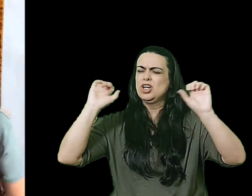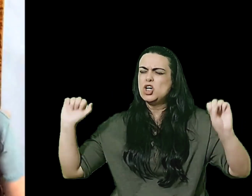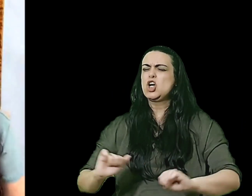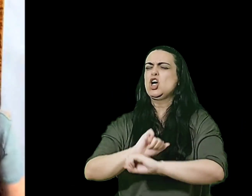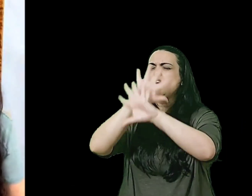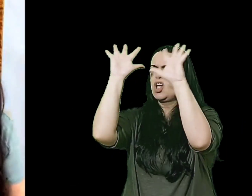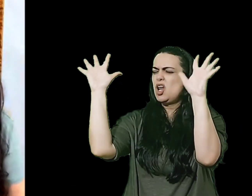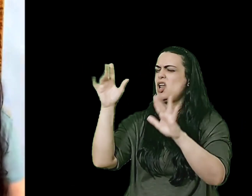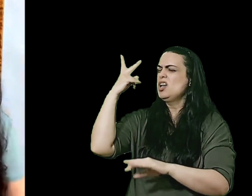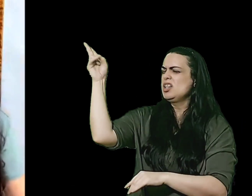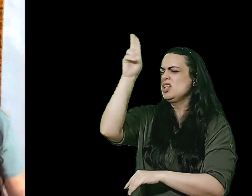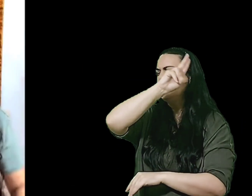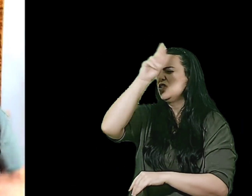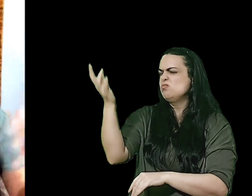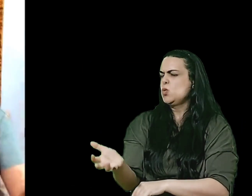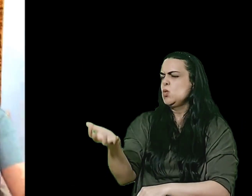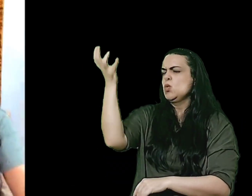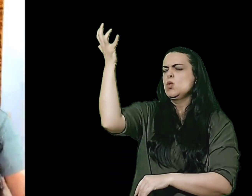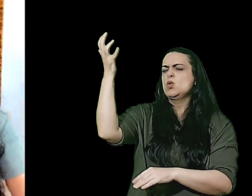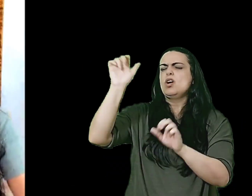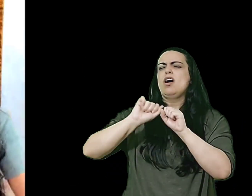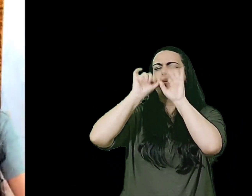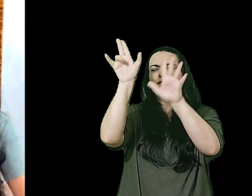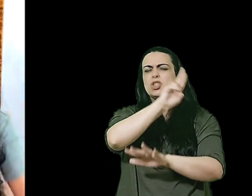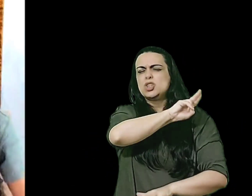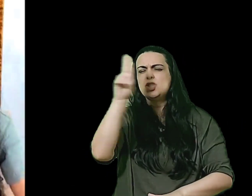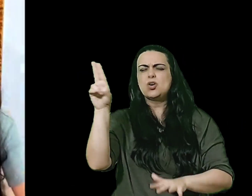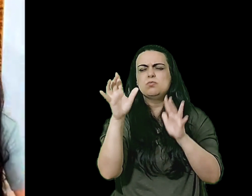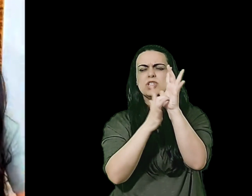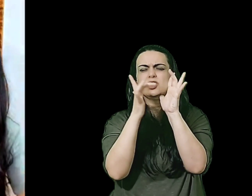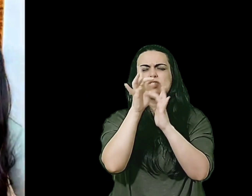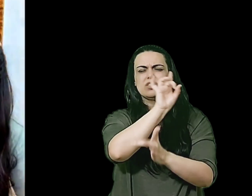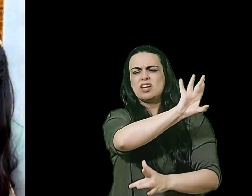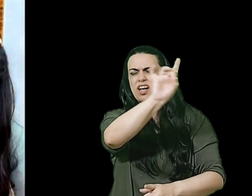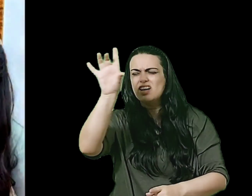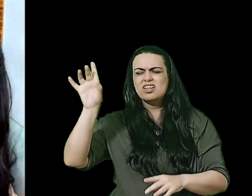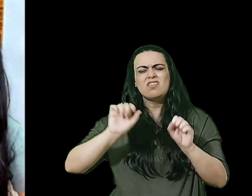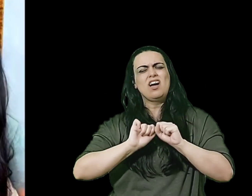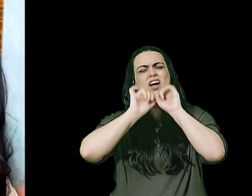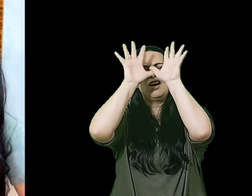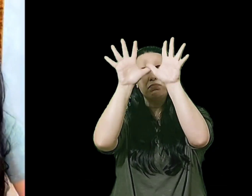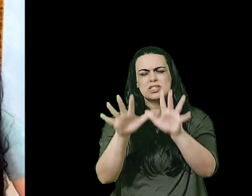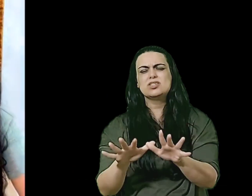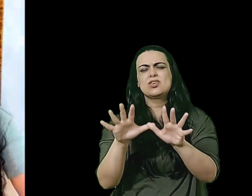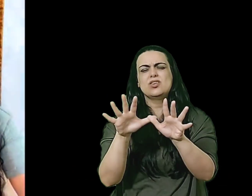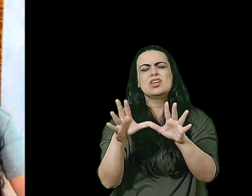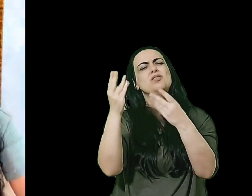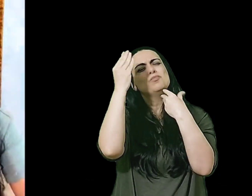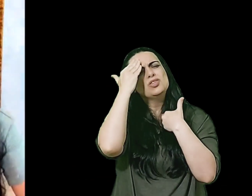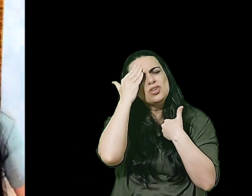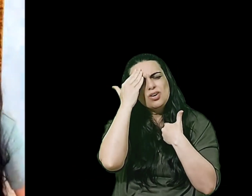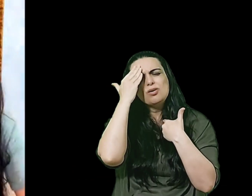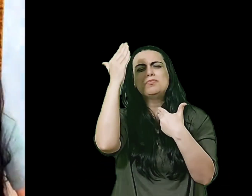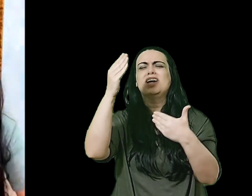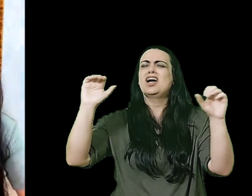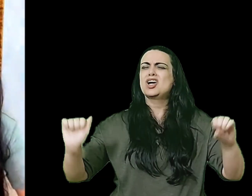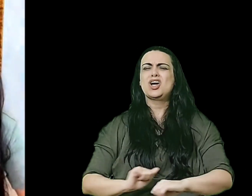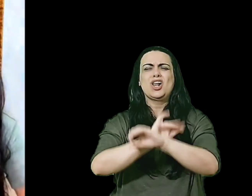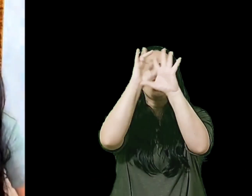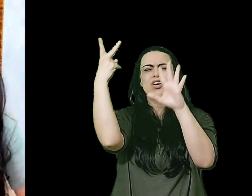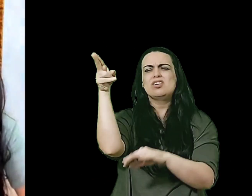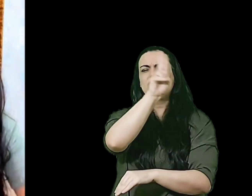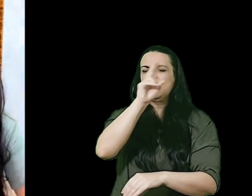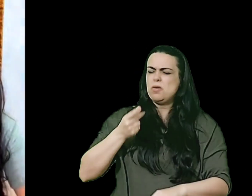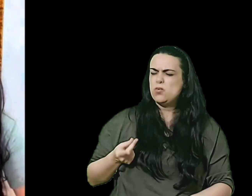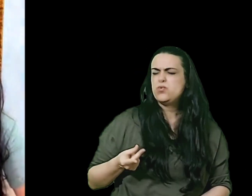isso, tributo a ti toda a glória que é devida ao teu nome e abençoo no nome de Jesus cada uma das vidas que estão aqui conosco, Senhor. Muito